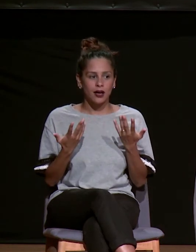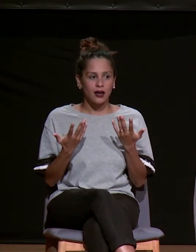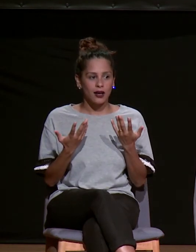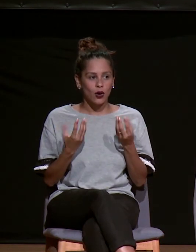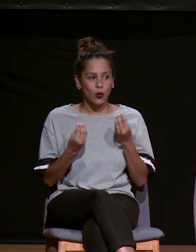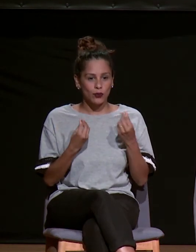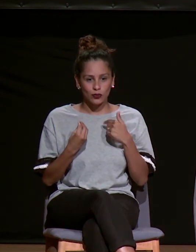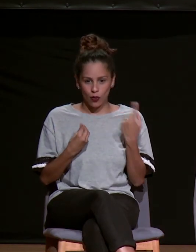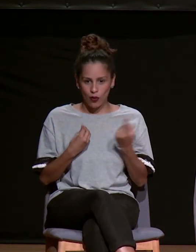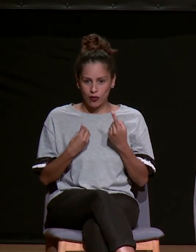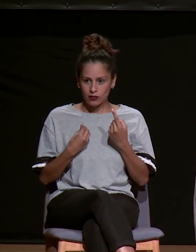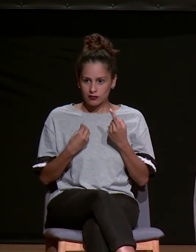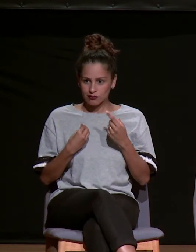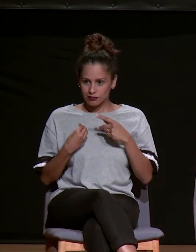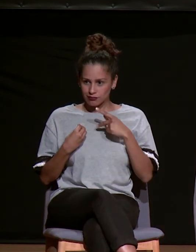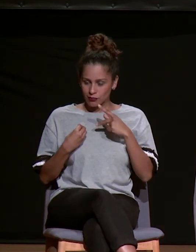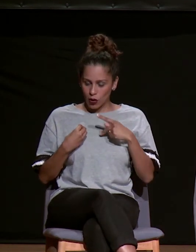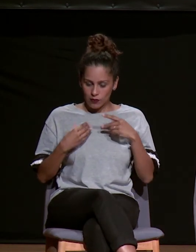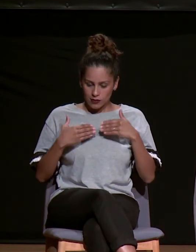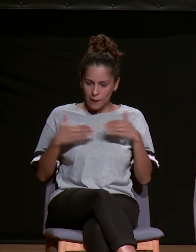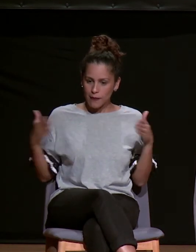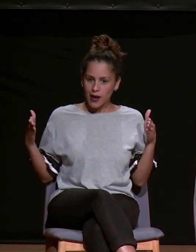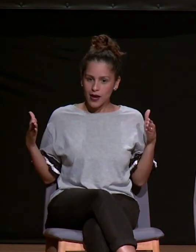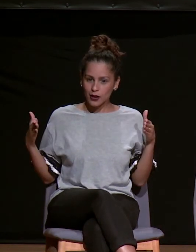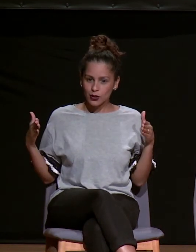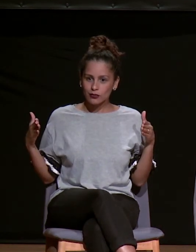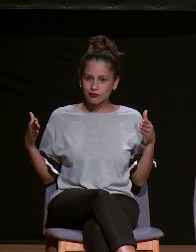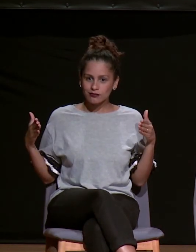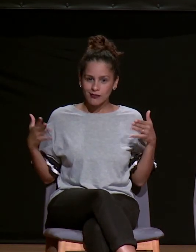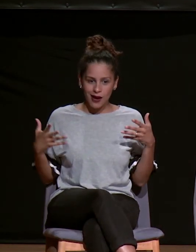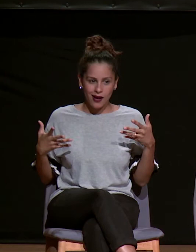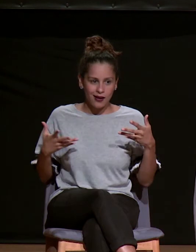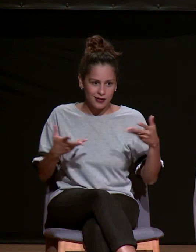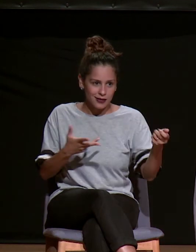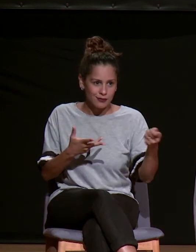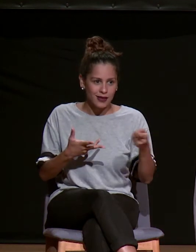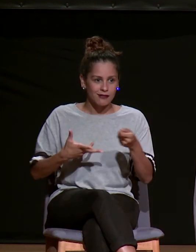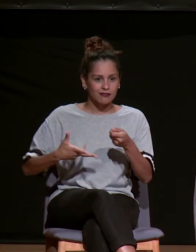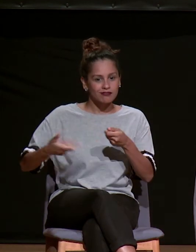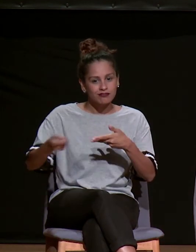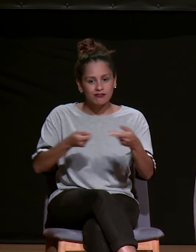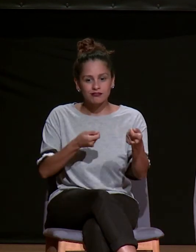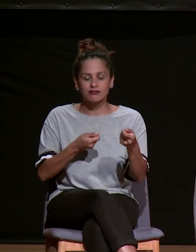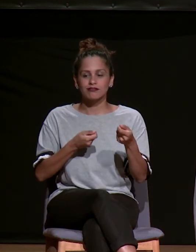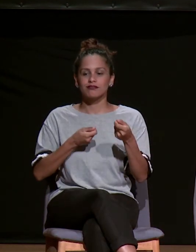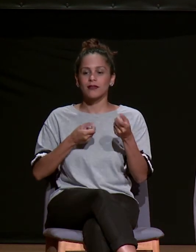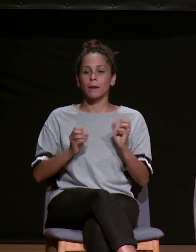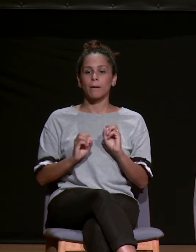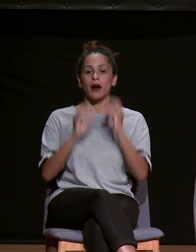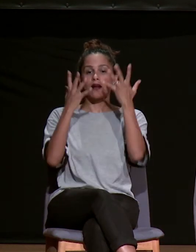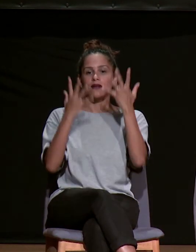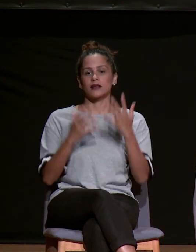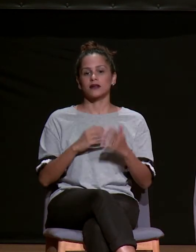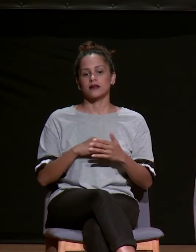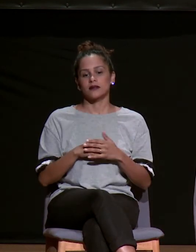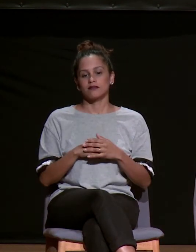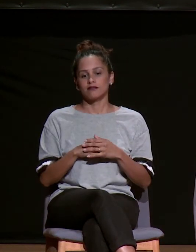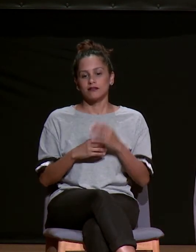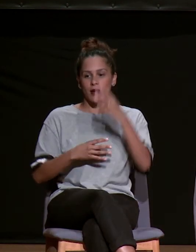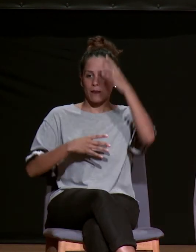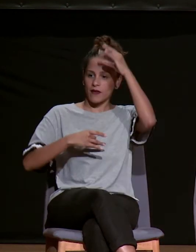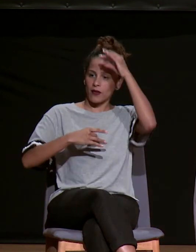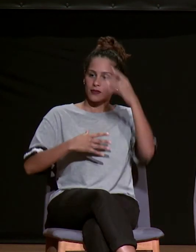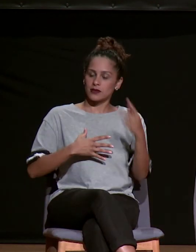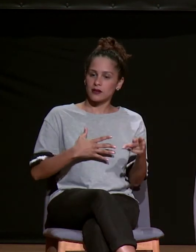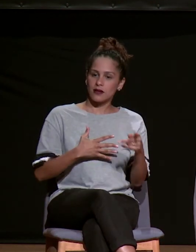a inserir esses tipos de manifestações e como elas estão totalmente imbricadas com um entorno